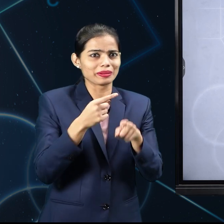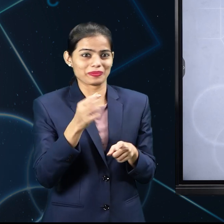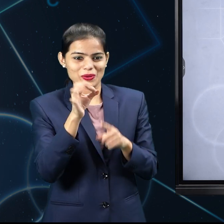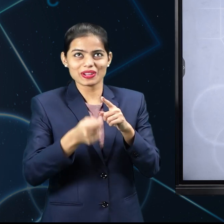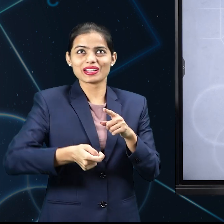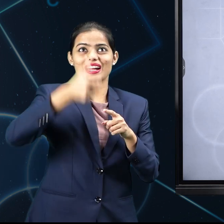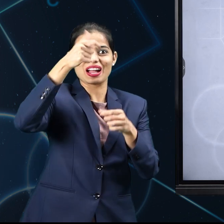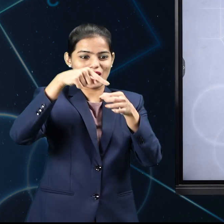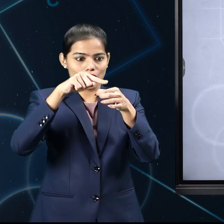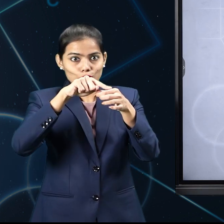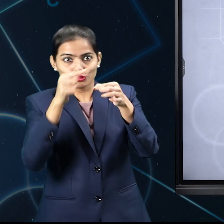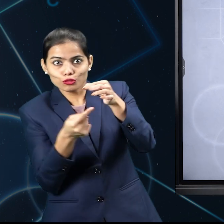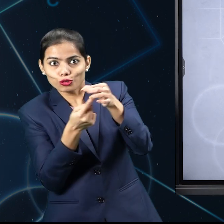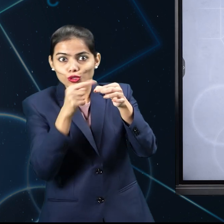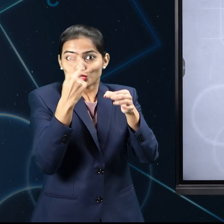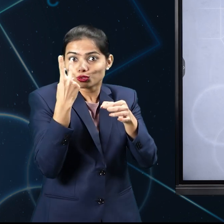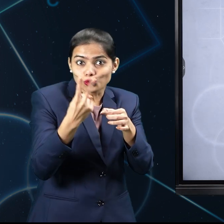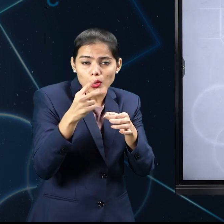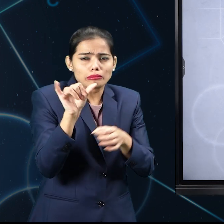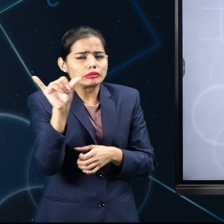मिळतात. दोन्ही मुखी 100 वेळा,